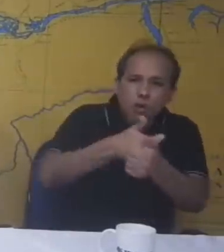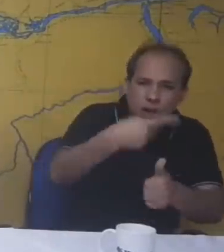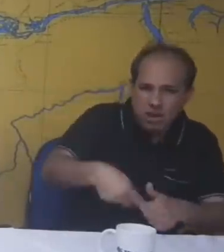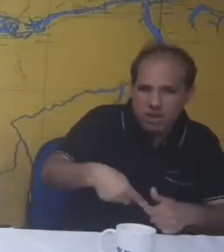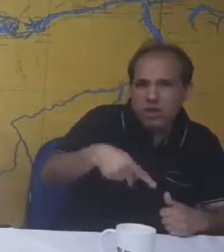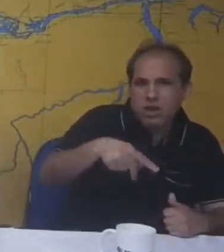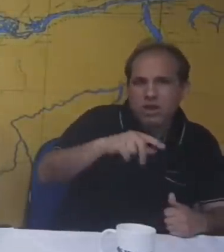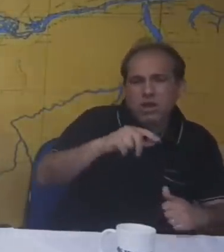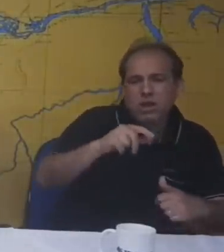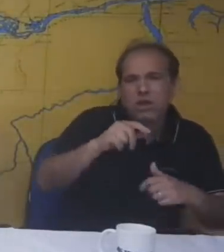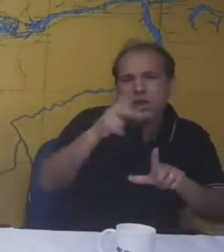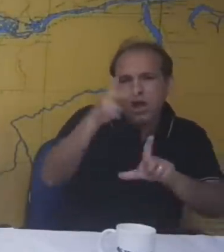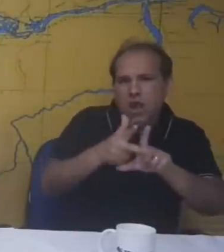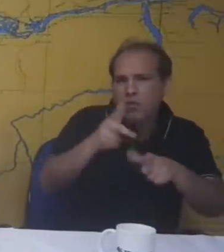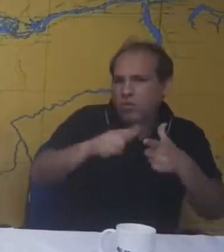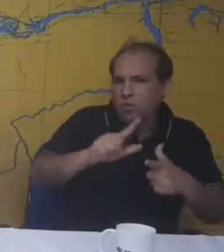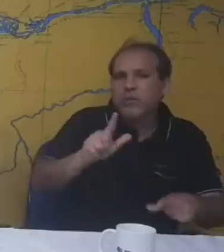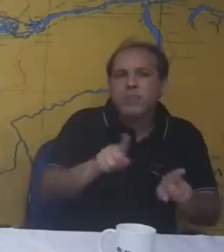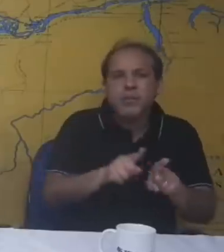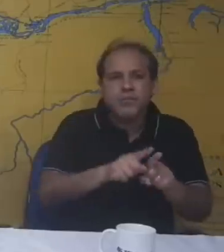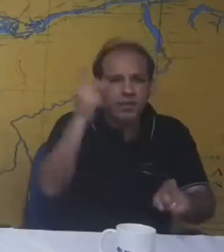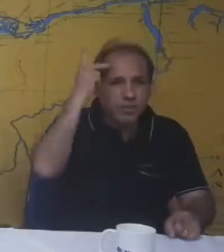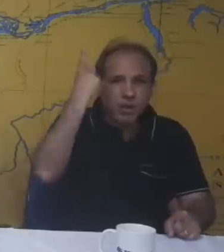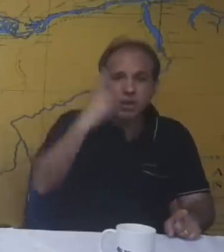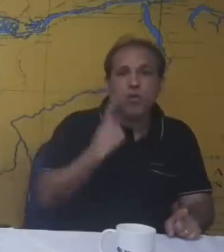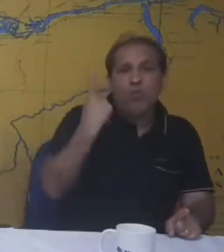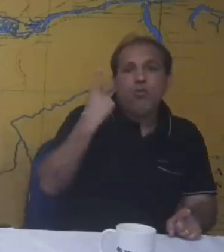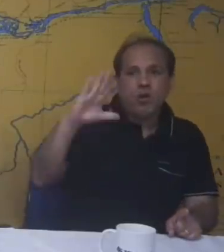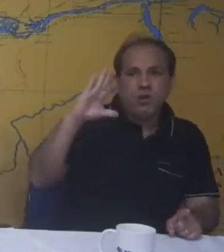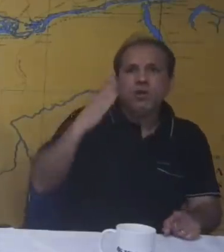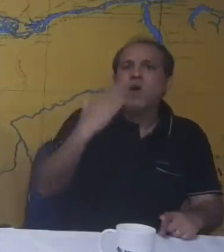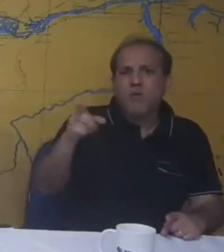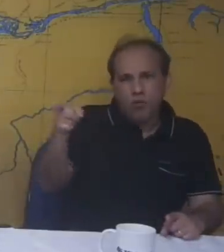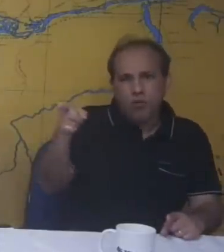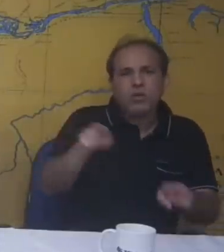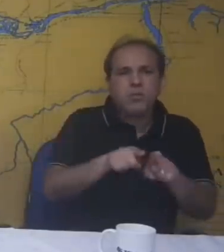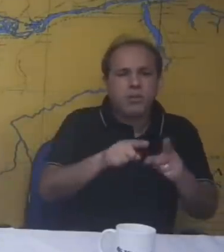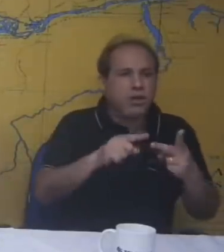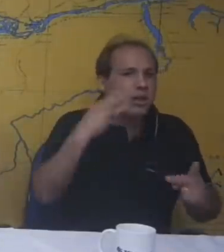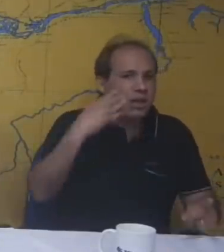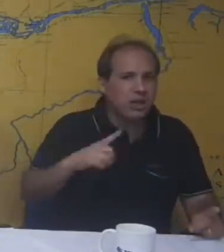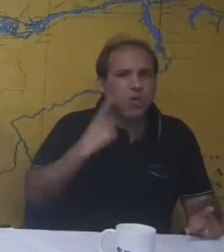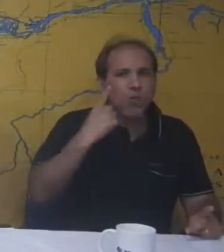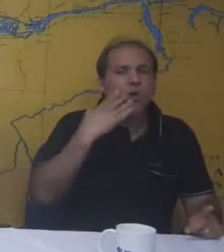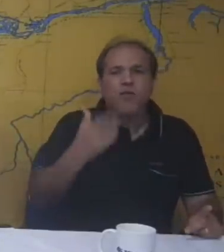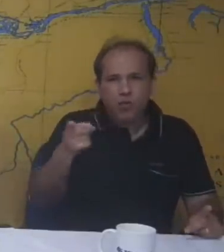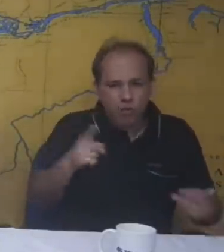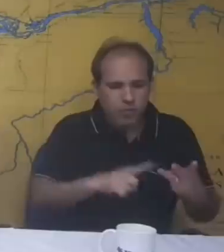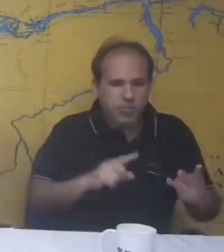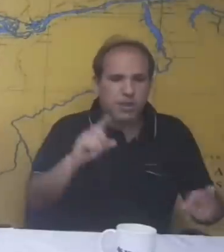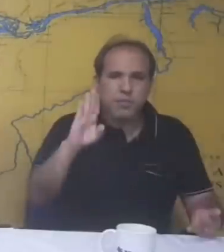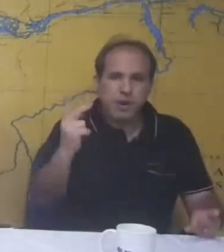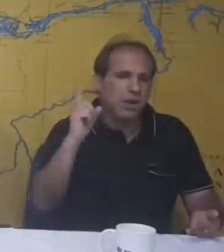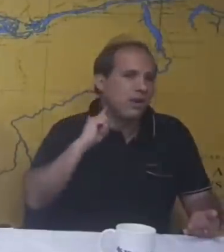live. Tá certo? Então, em São Paulo, acho que todo mundo sabe que eu tenho um candidato em São Paulo. Em Santos também. E Belo